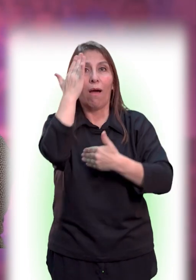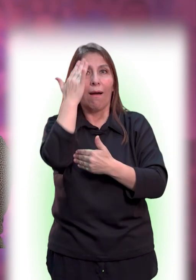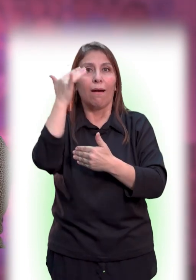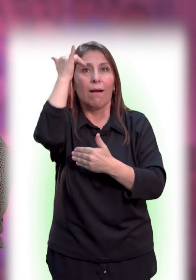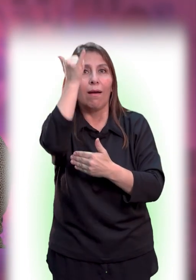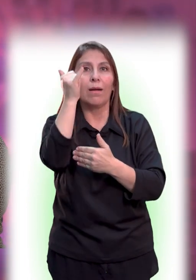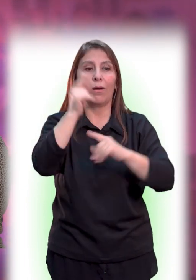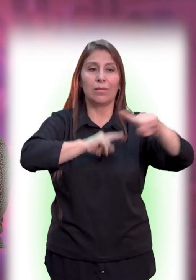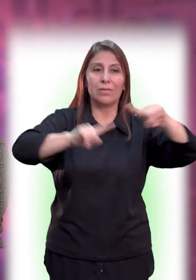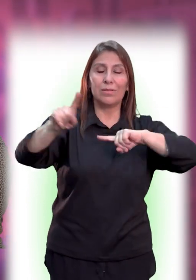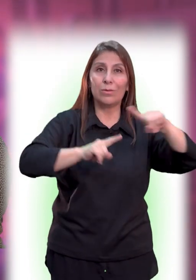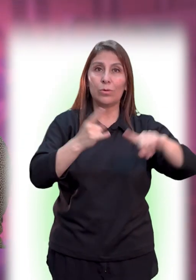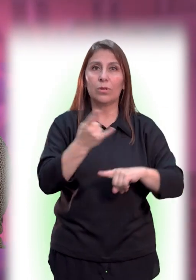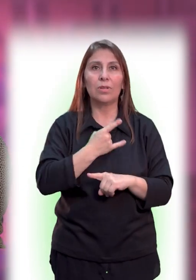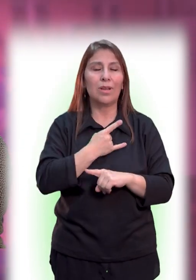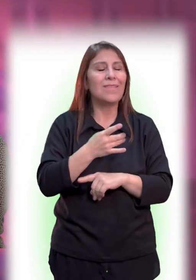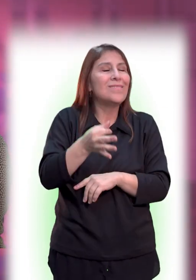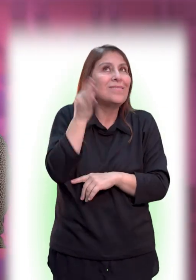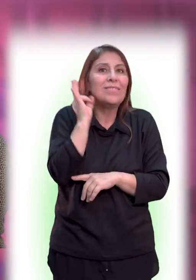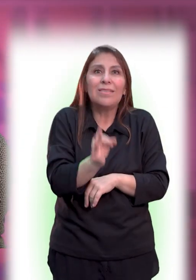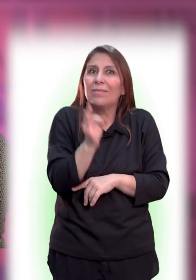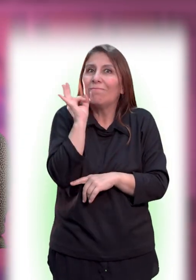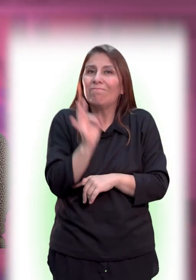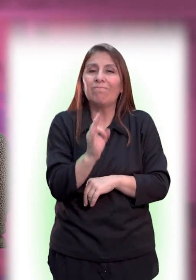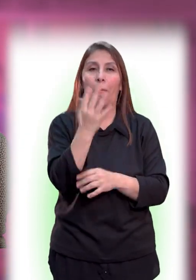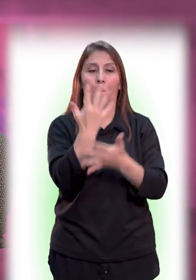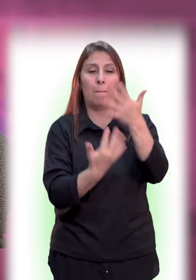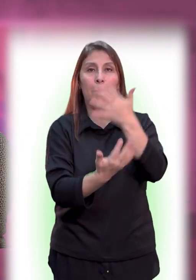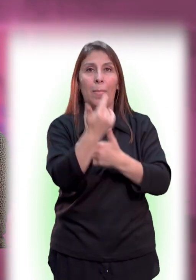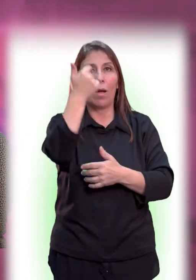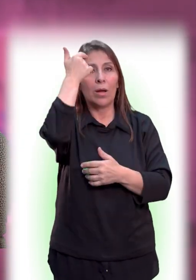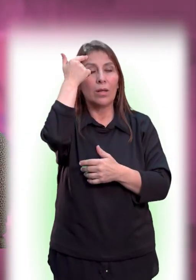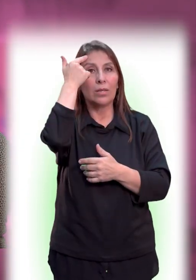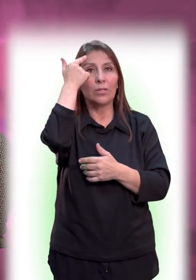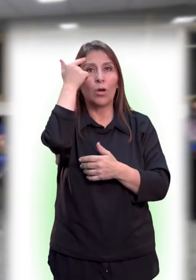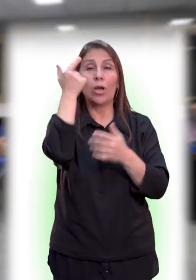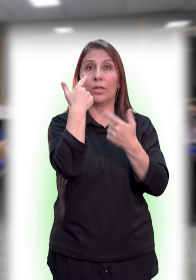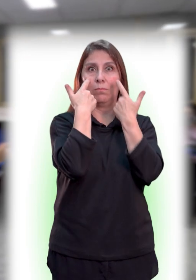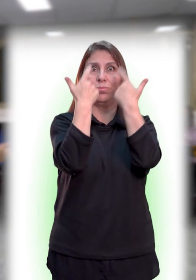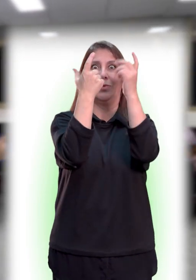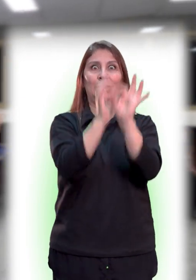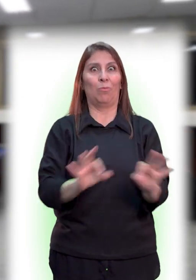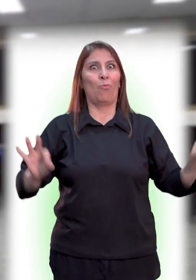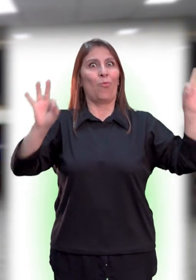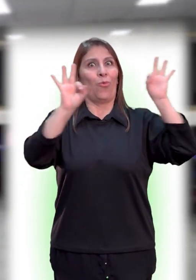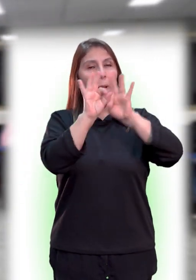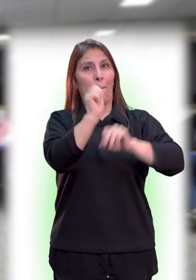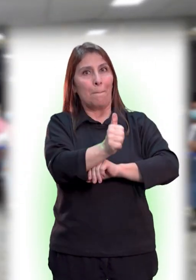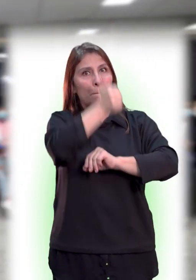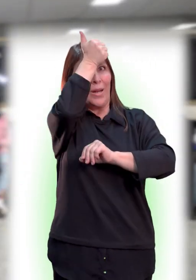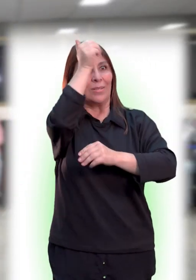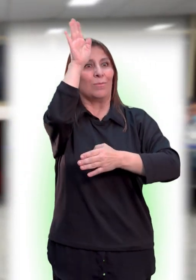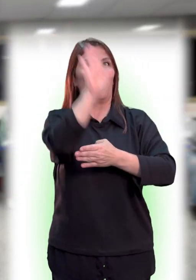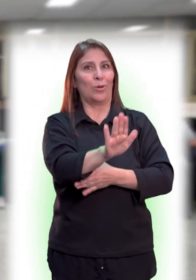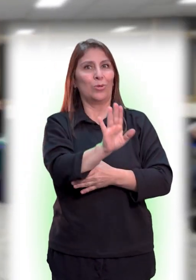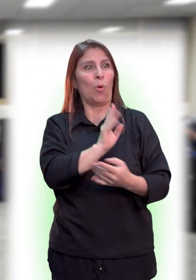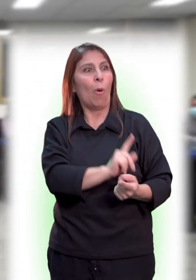de la universidad, siempre Manos y Pensamiento, tiene un lugar protagónico y